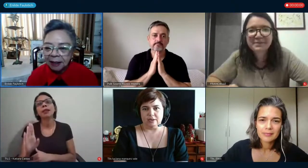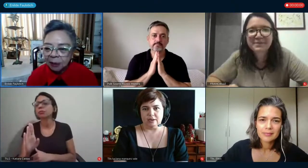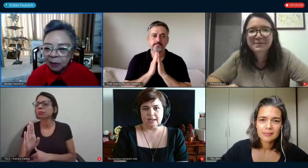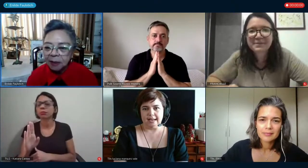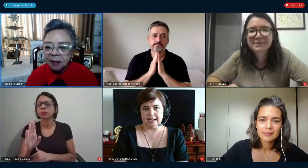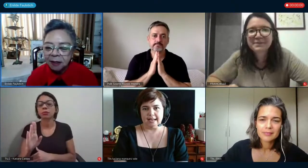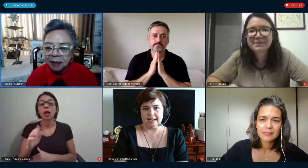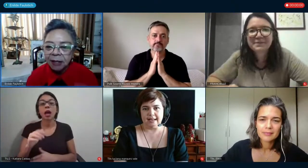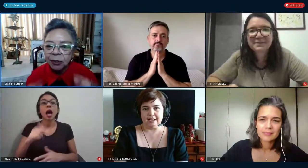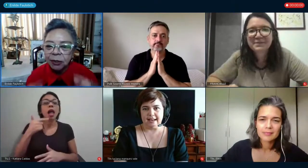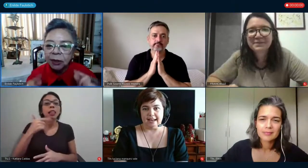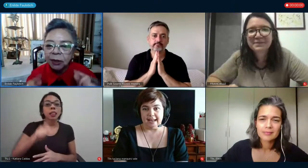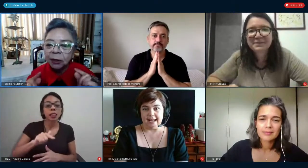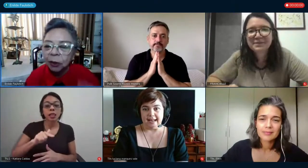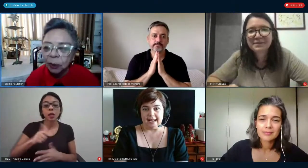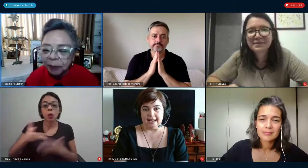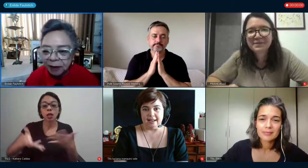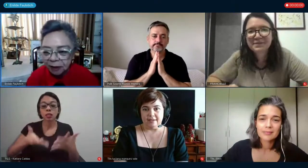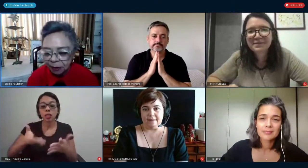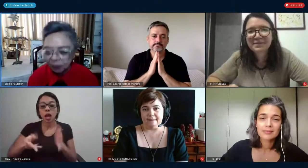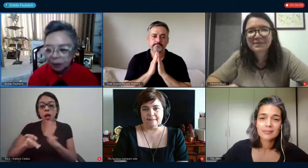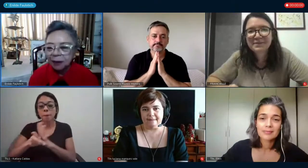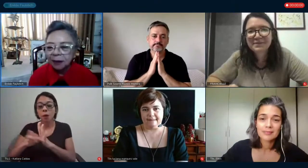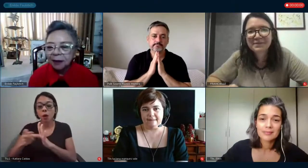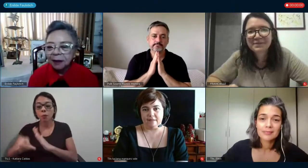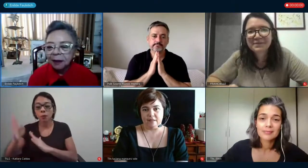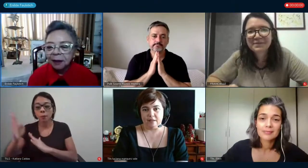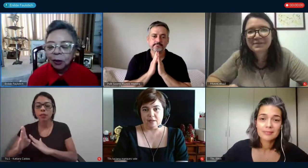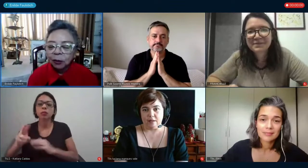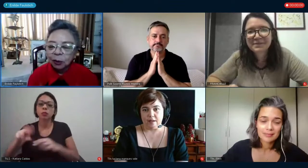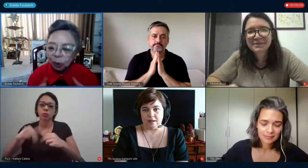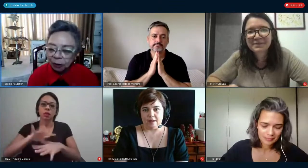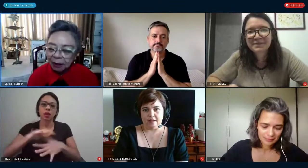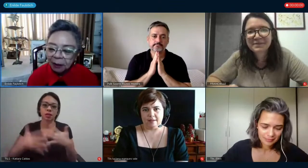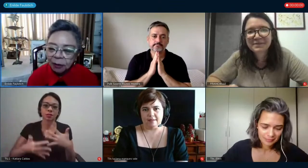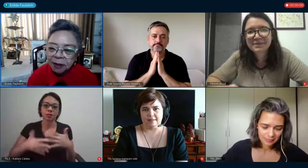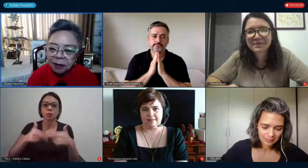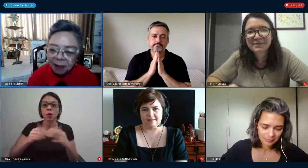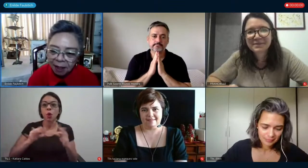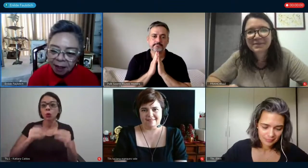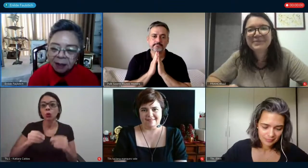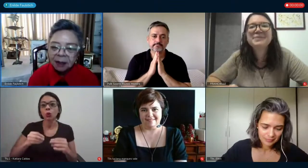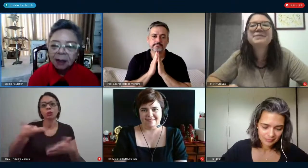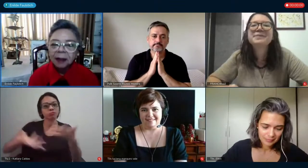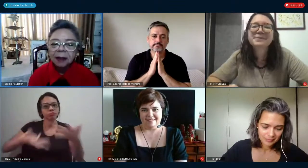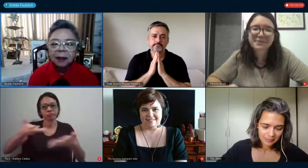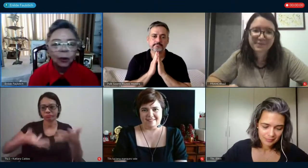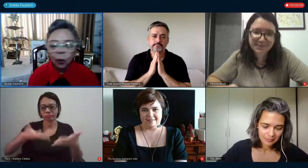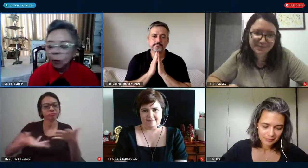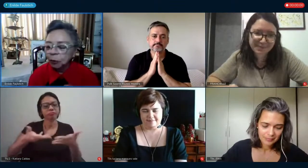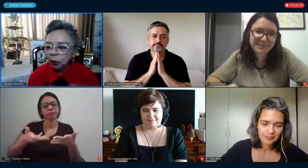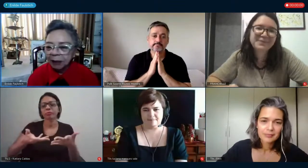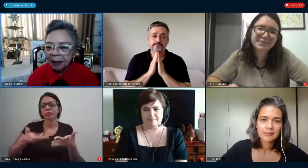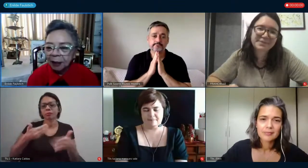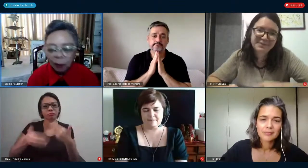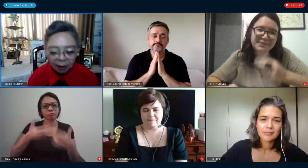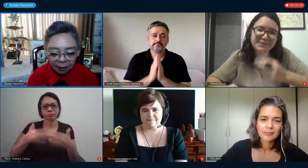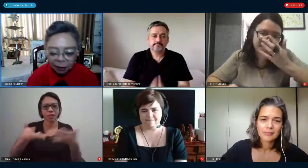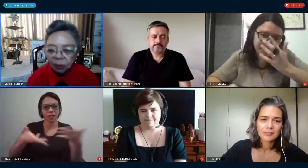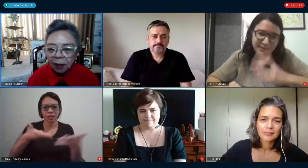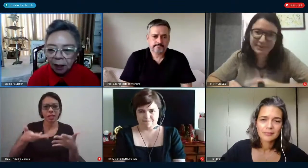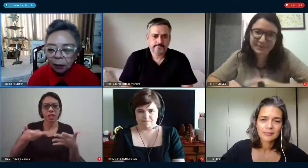é a língua de sinais do Brasil. E como toda língua de sinais, ou como toda